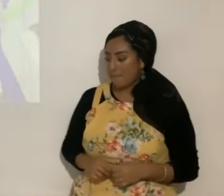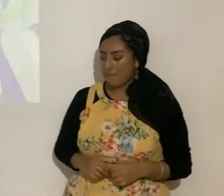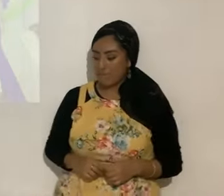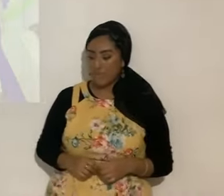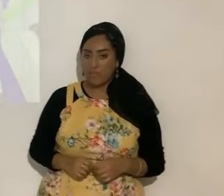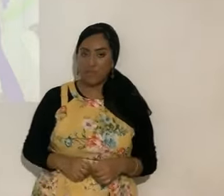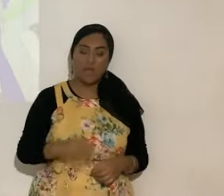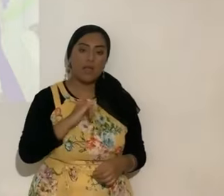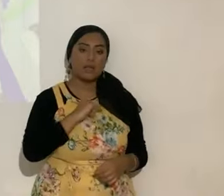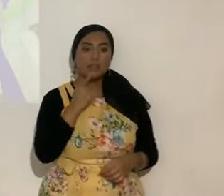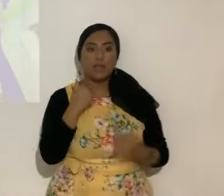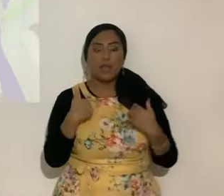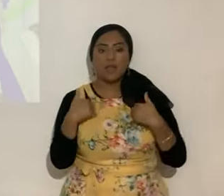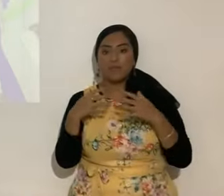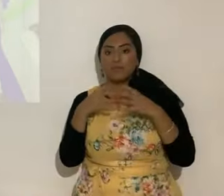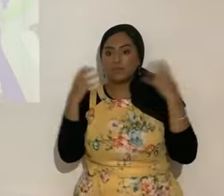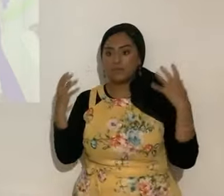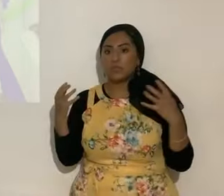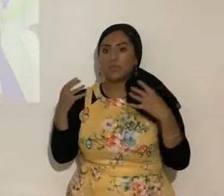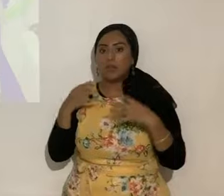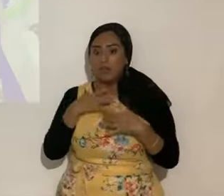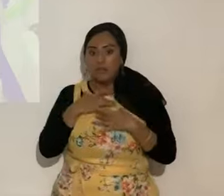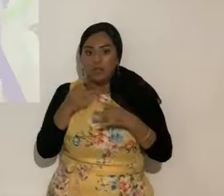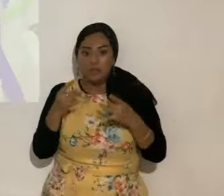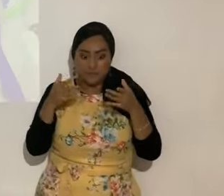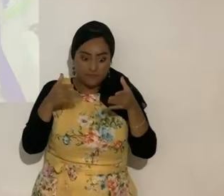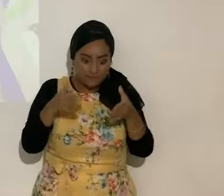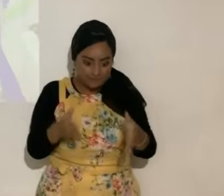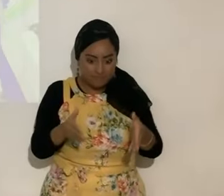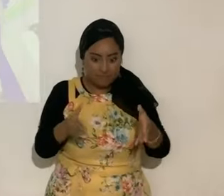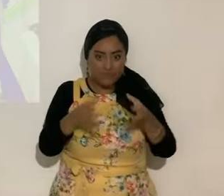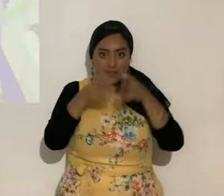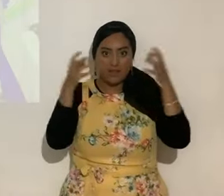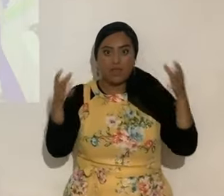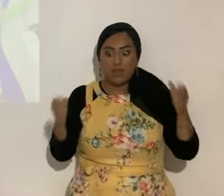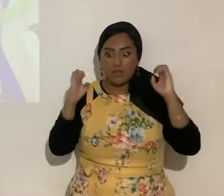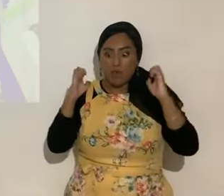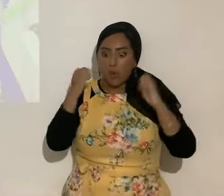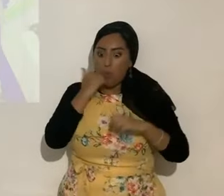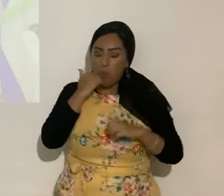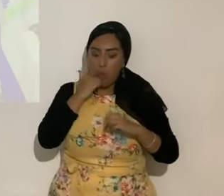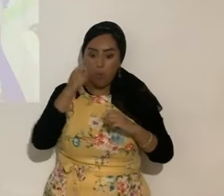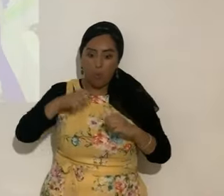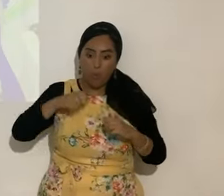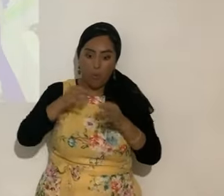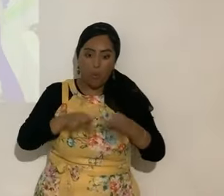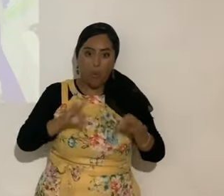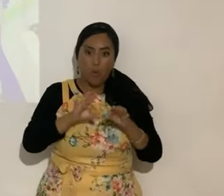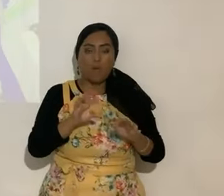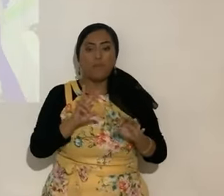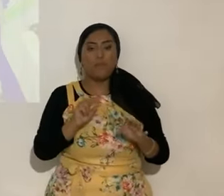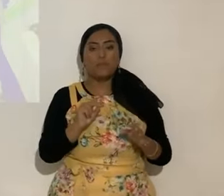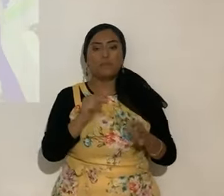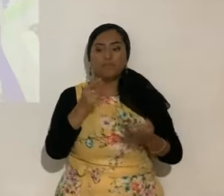eso decía yo, tener demasiado interés, me refiero ya, más allá de lo normal, por lo que es muy vulnerable,